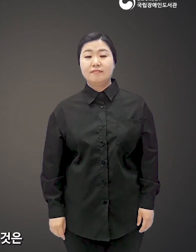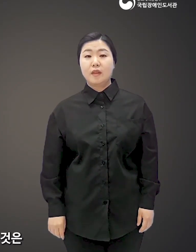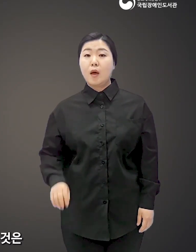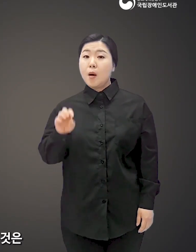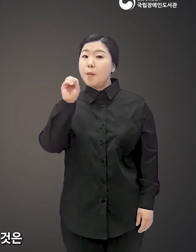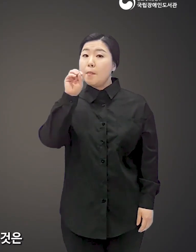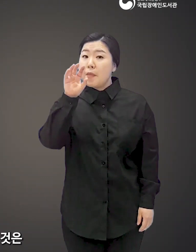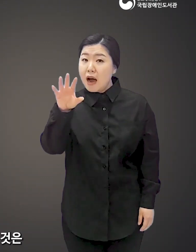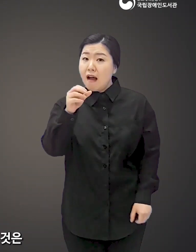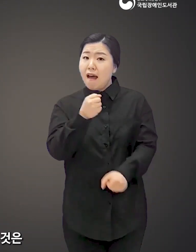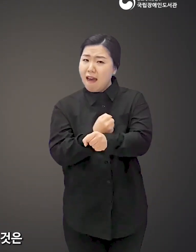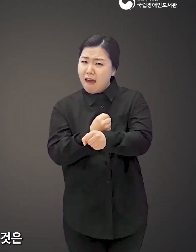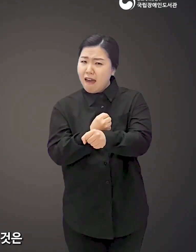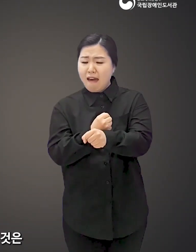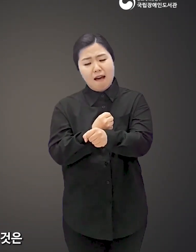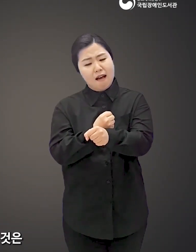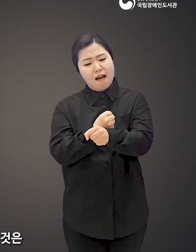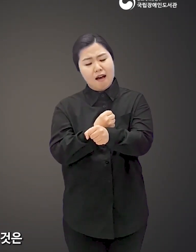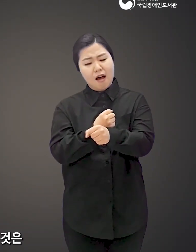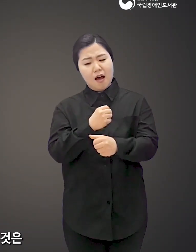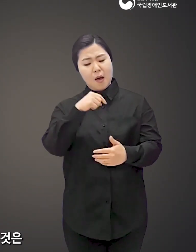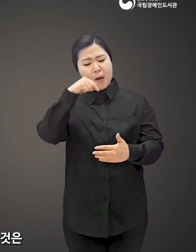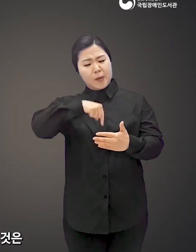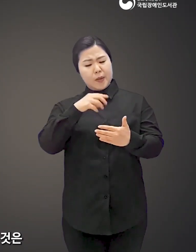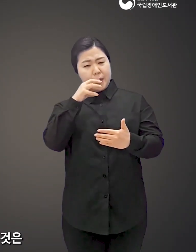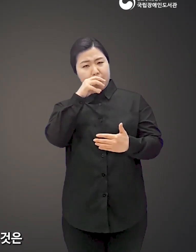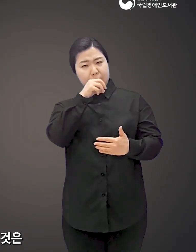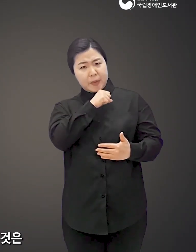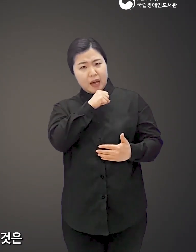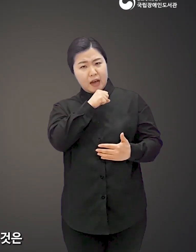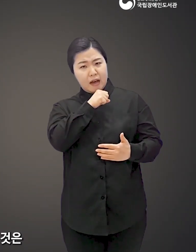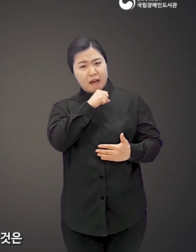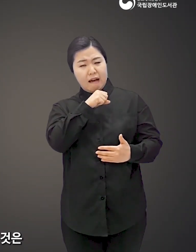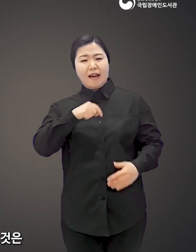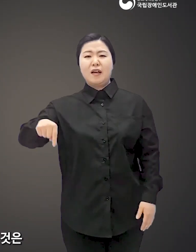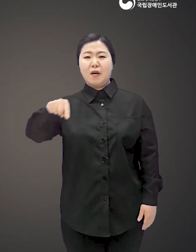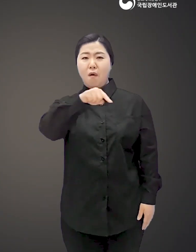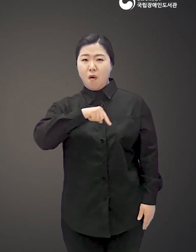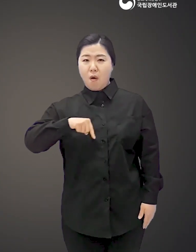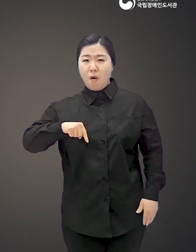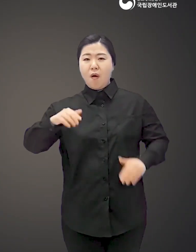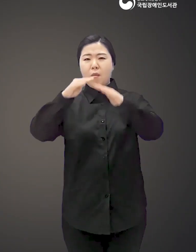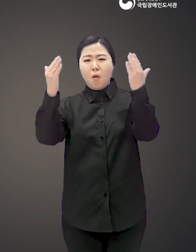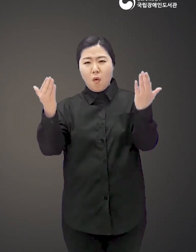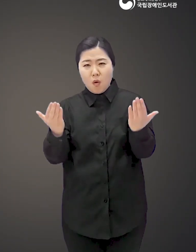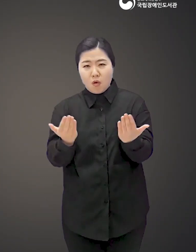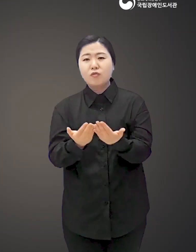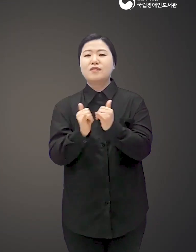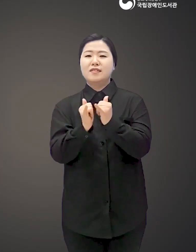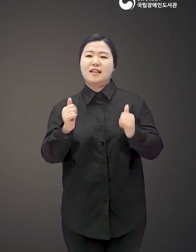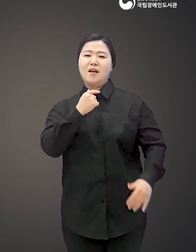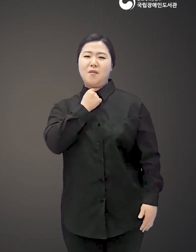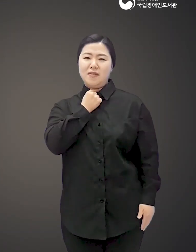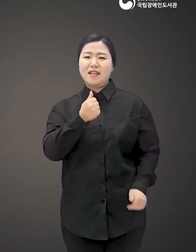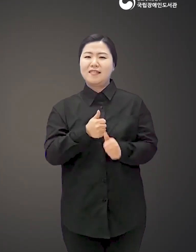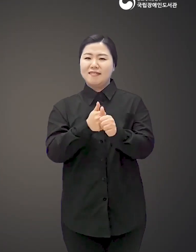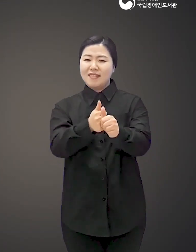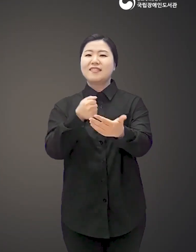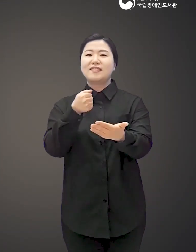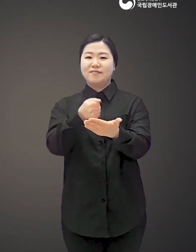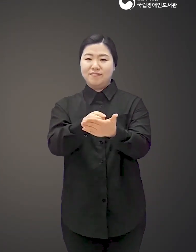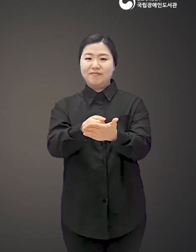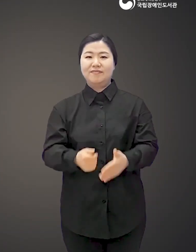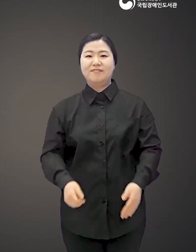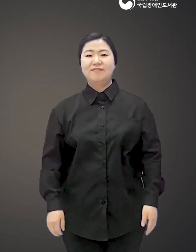다만 이를 실행에 옮기느냐 마음속에만 담아두느냐 하는 것은 전적으로 인간의